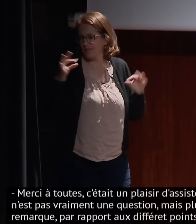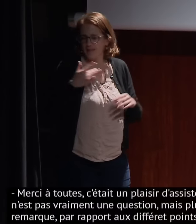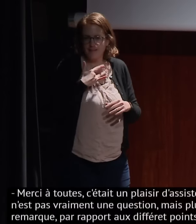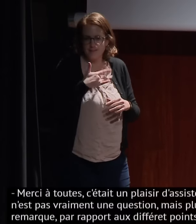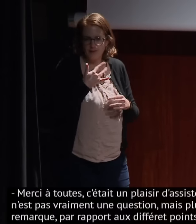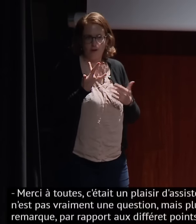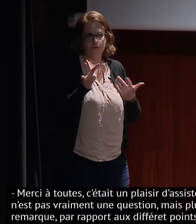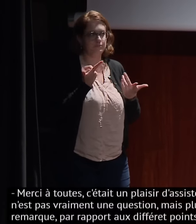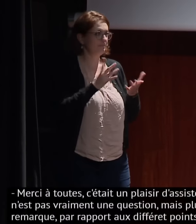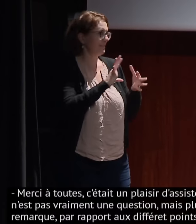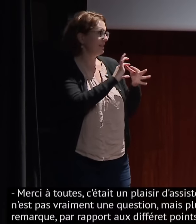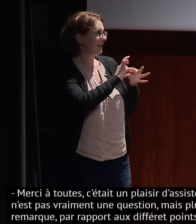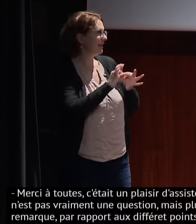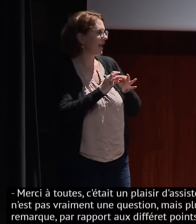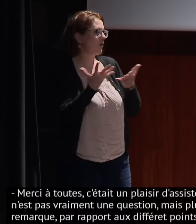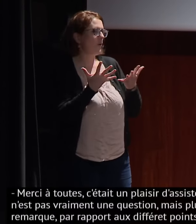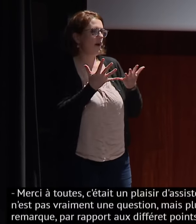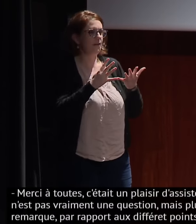long de cet après-midi.